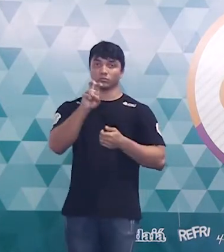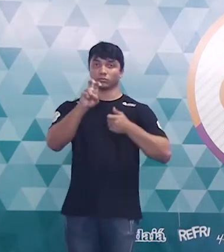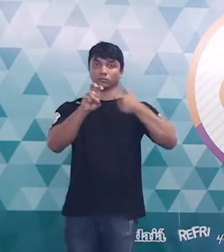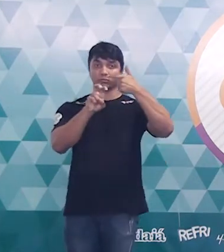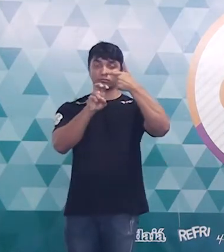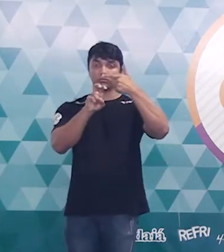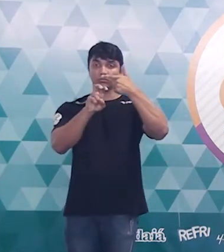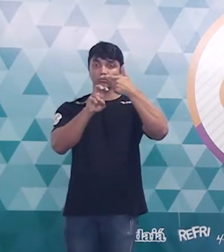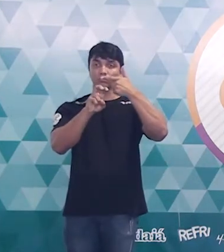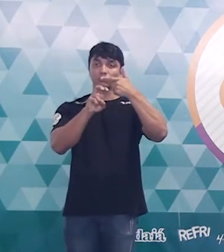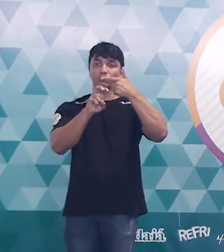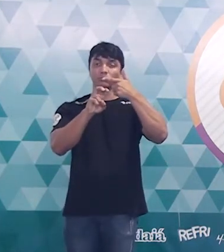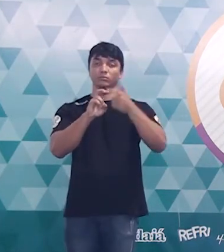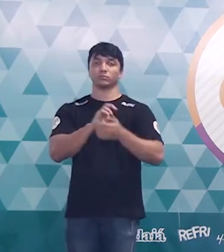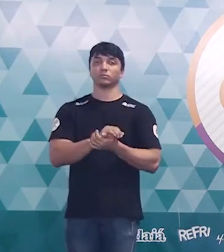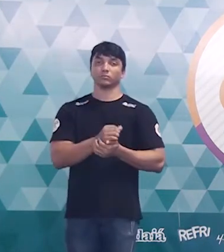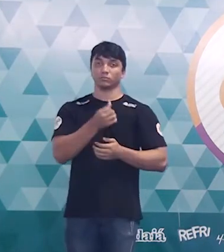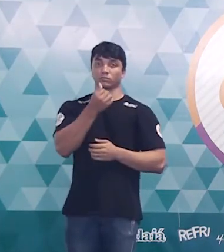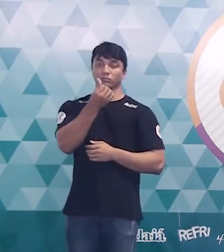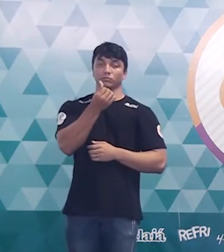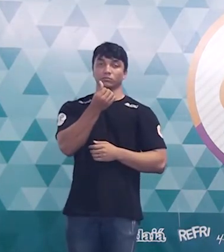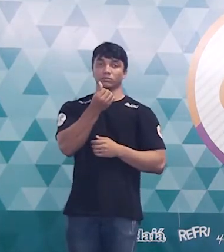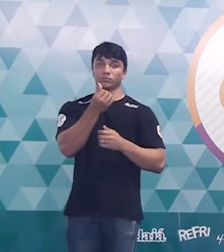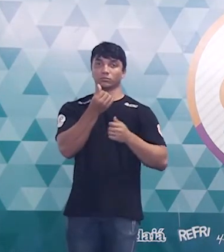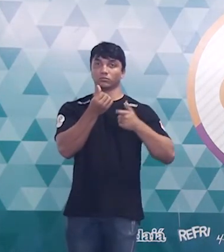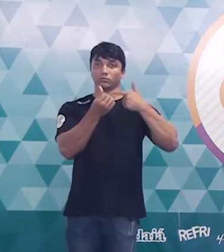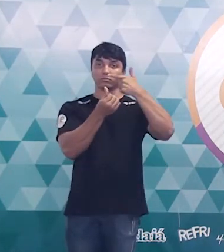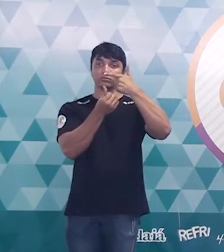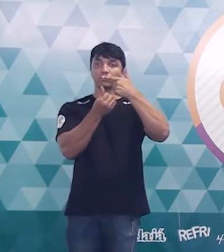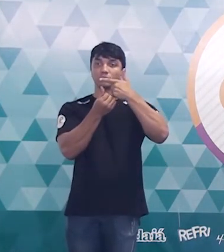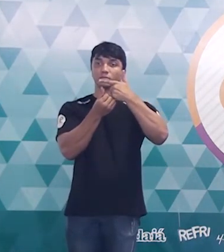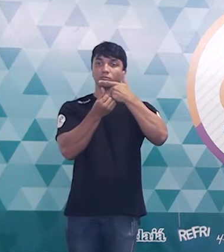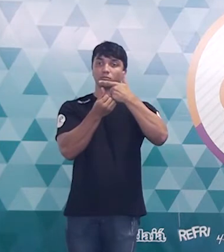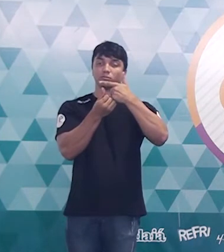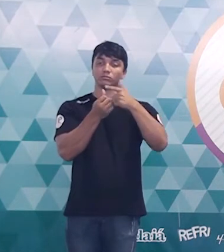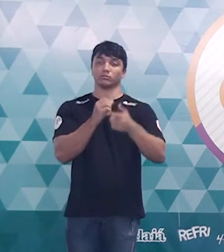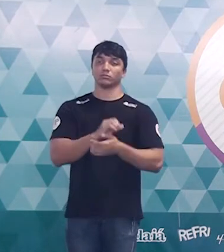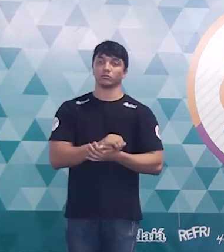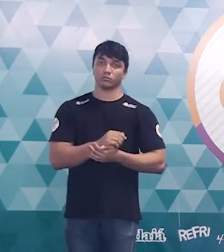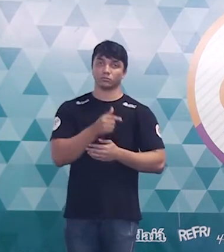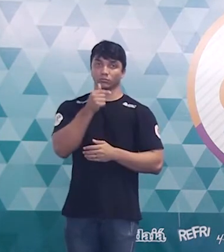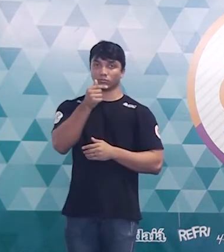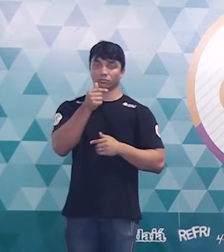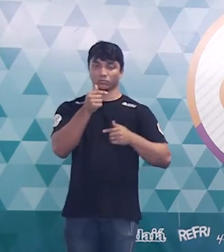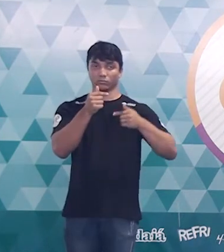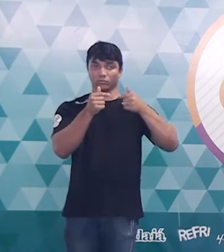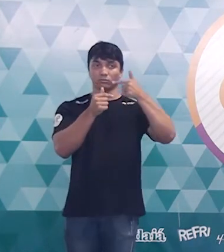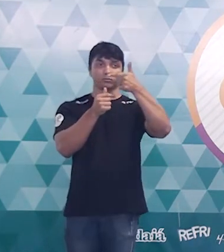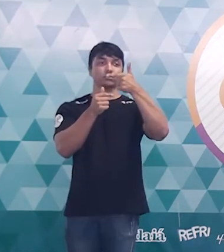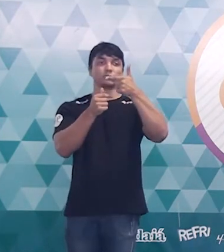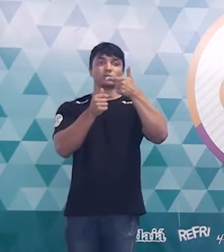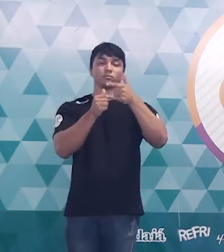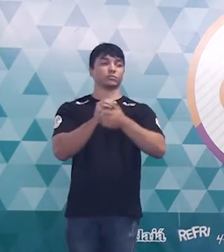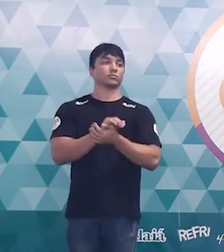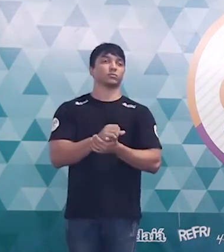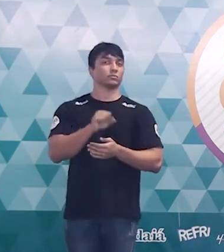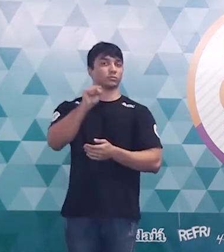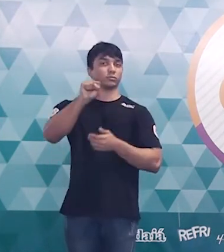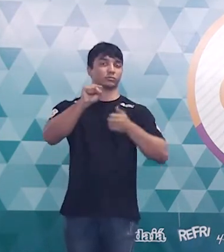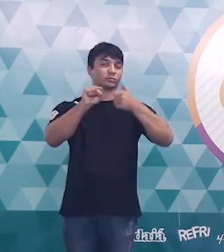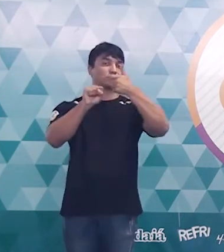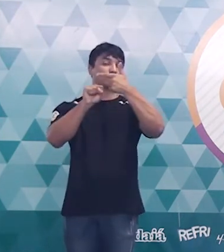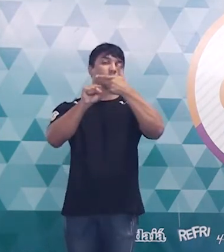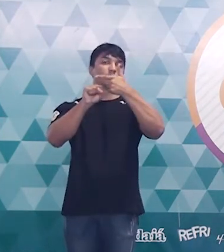ao quadrado? 6 ao quadrado? 7 ao quadrado? 8